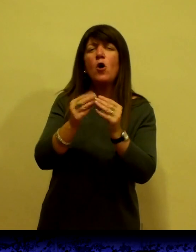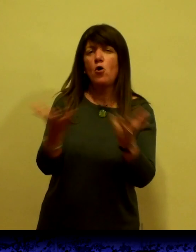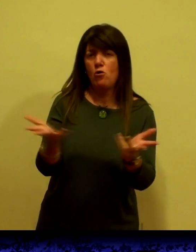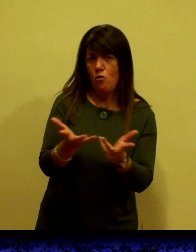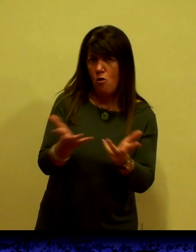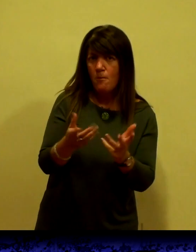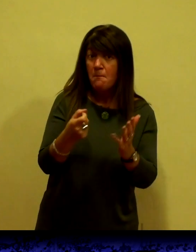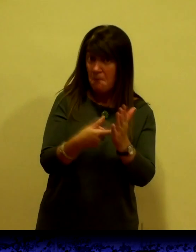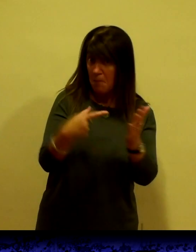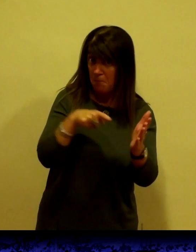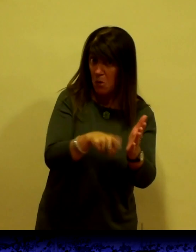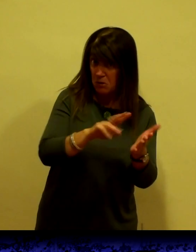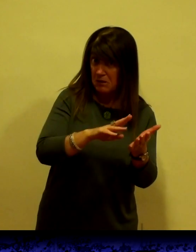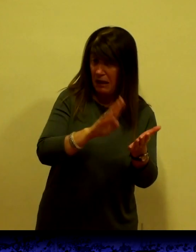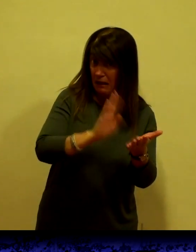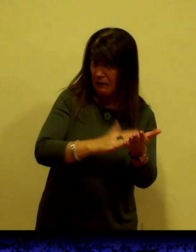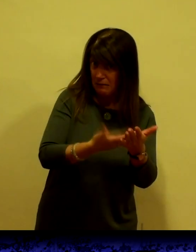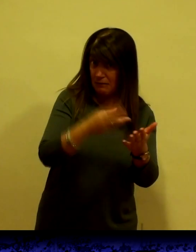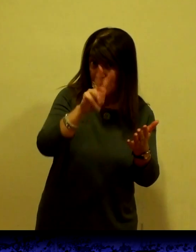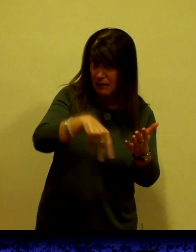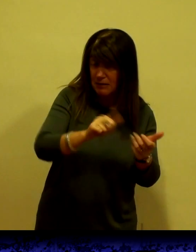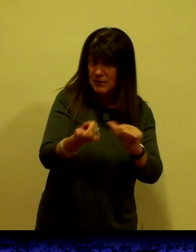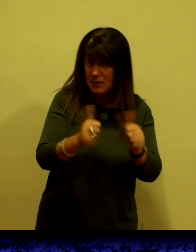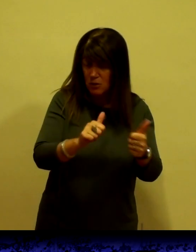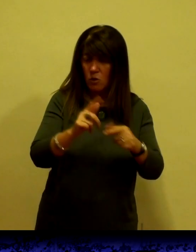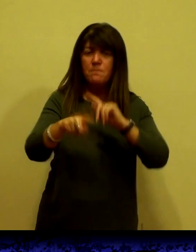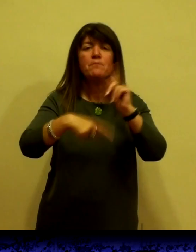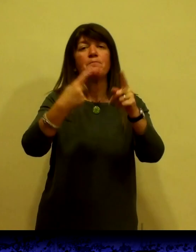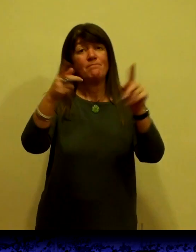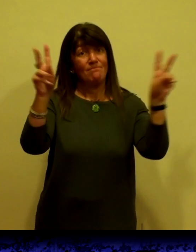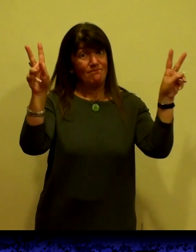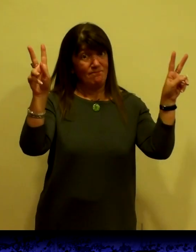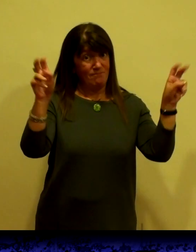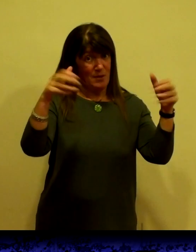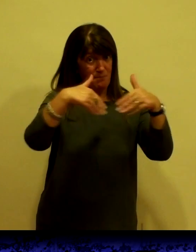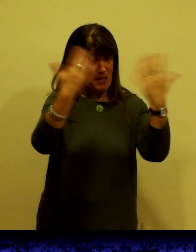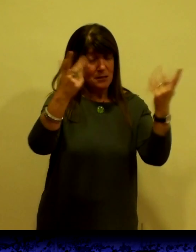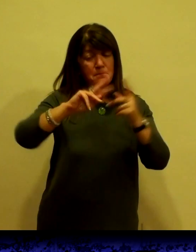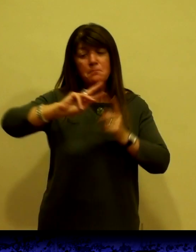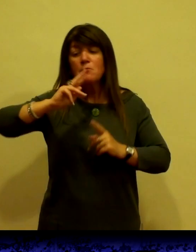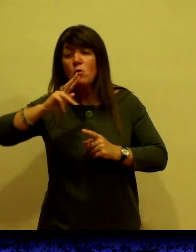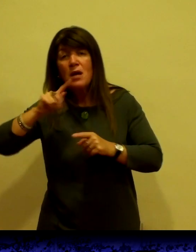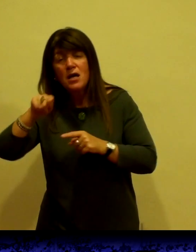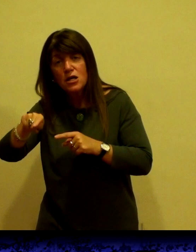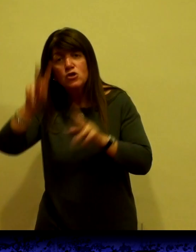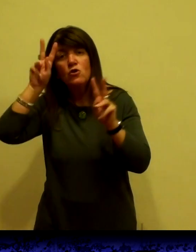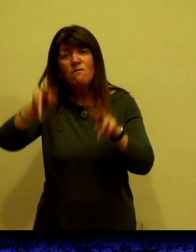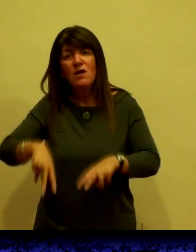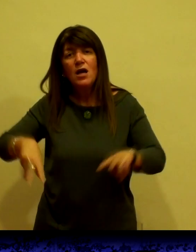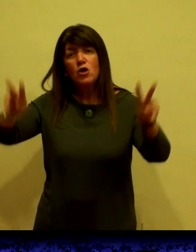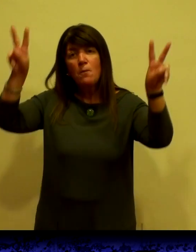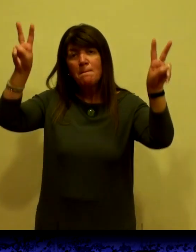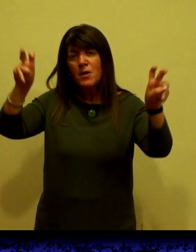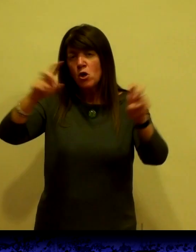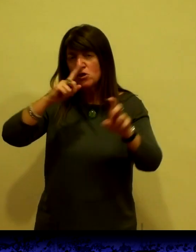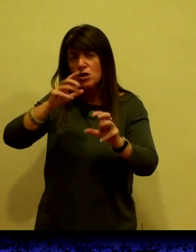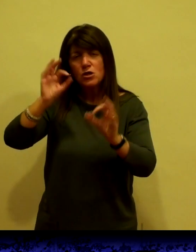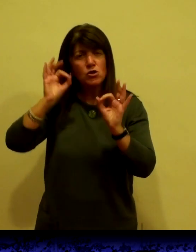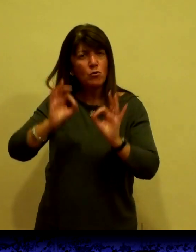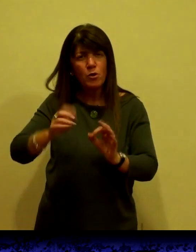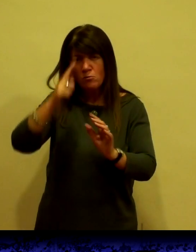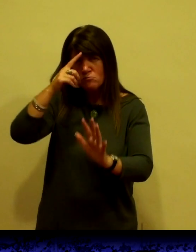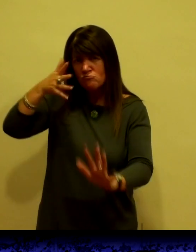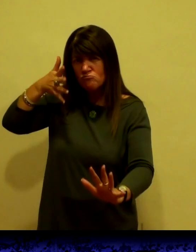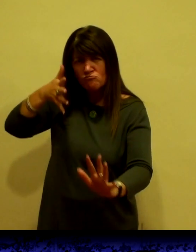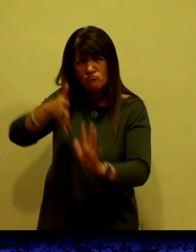Evidentemente poi nel pomeriggio presenteremo il progetto, quindi ci addentreremo nelle fasi del progetto e lo faremo in maniera polifonica,